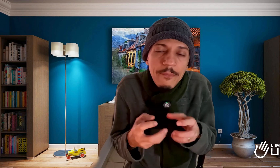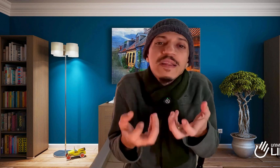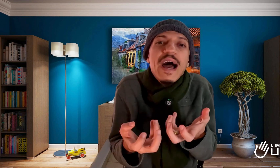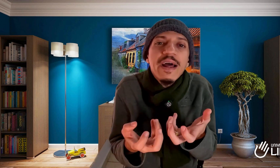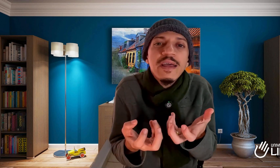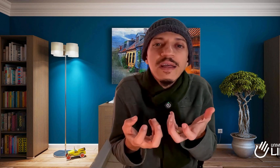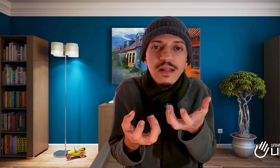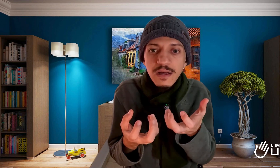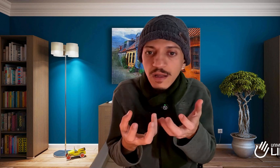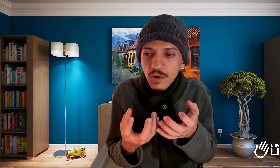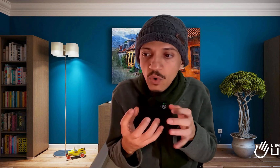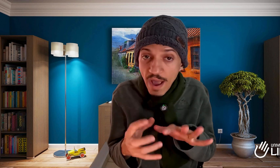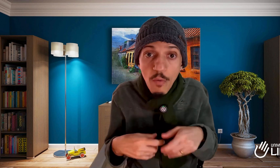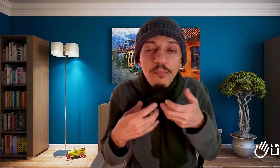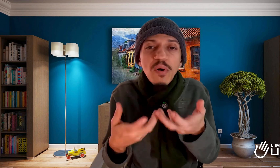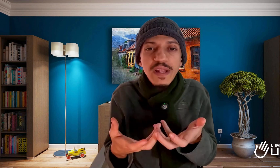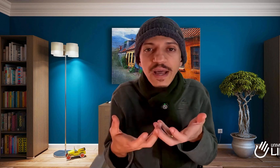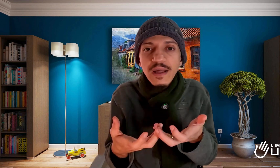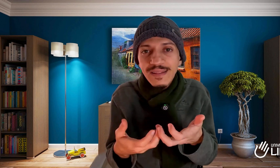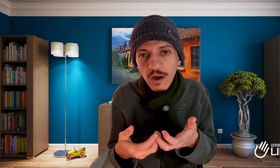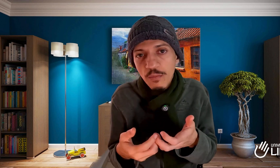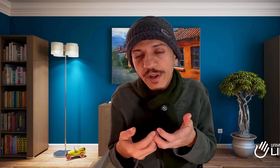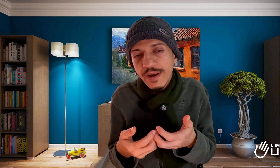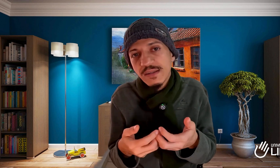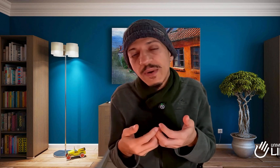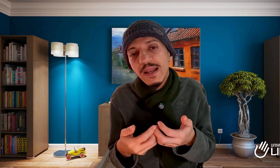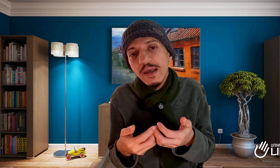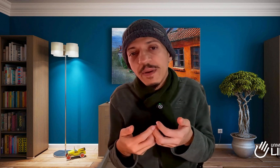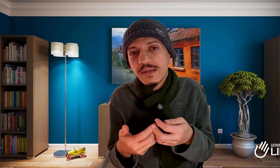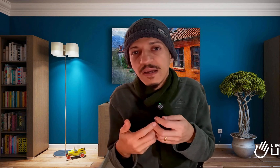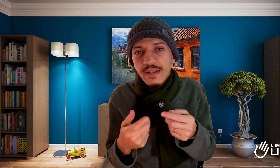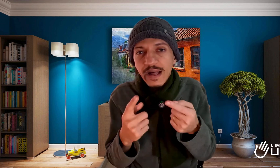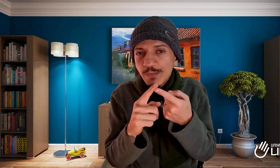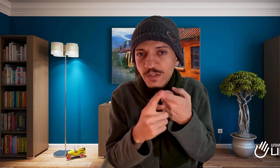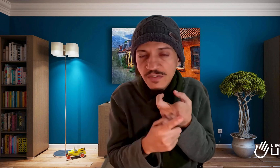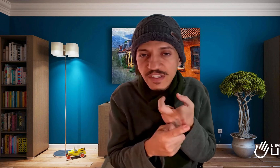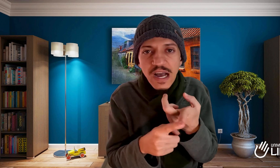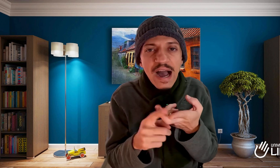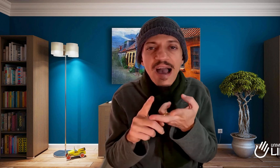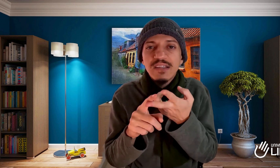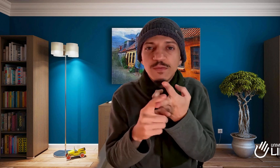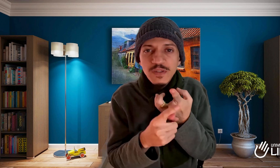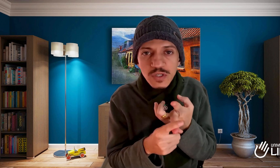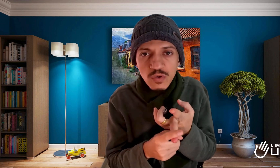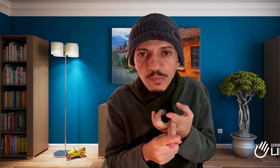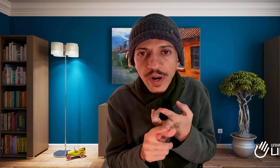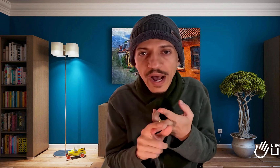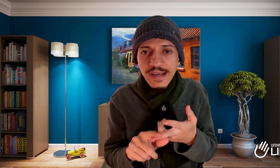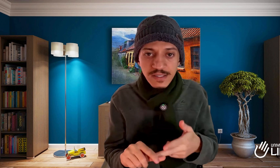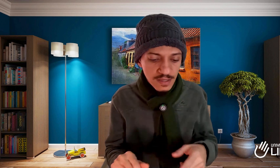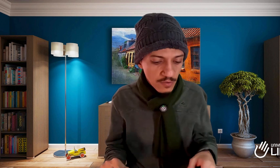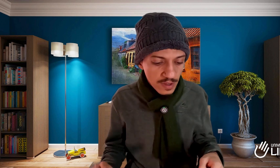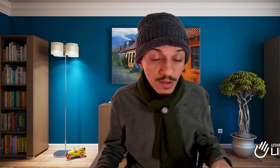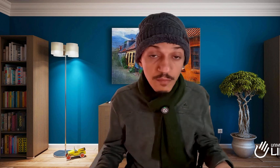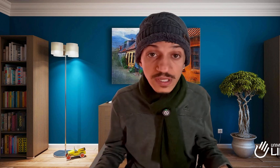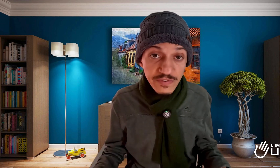captar ainda o real poder da comunicação em Libras, das expressões faciais, das expressões corporais. Então, muitas vezes você vai